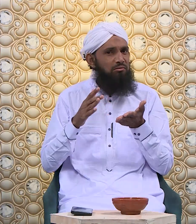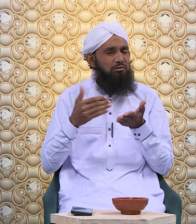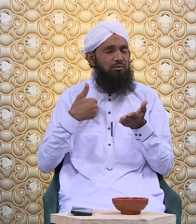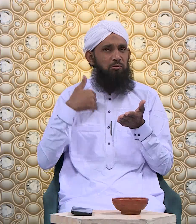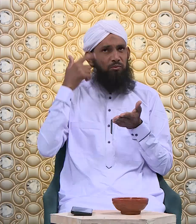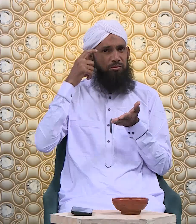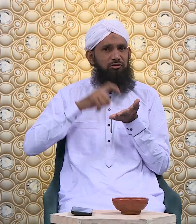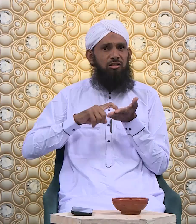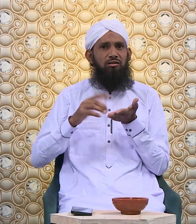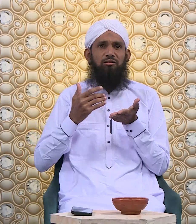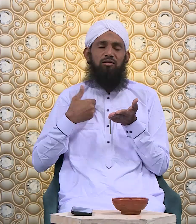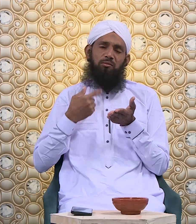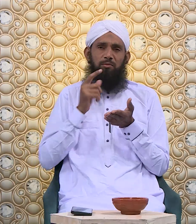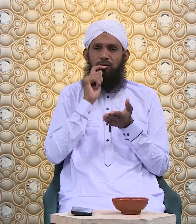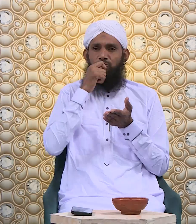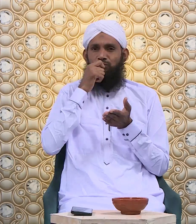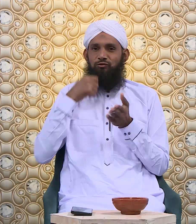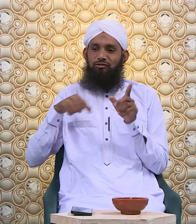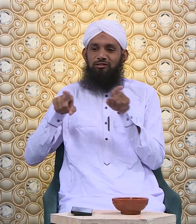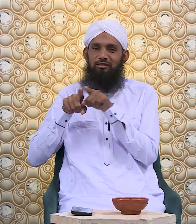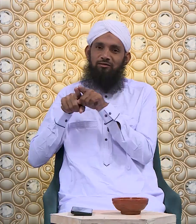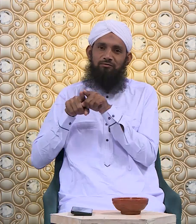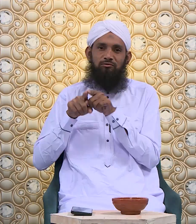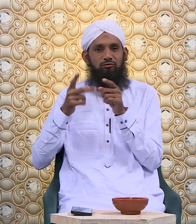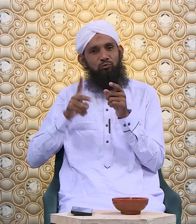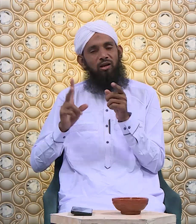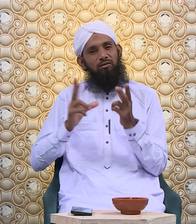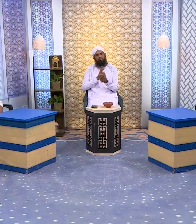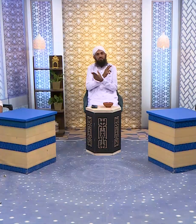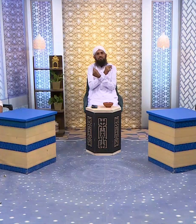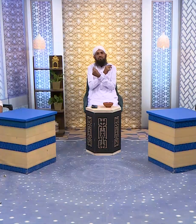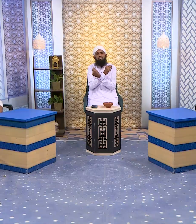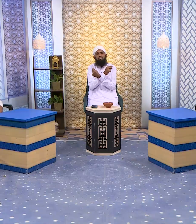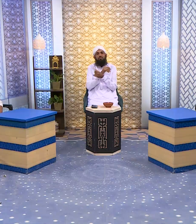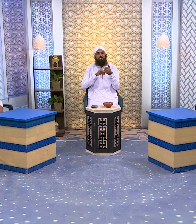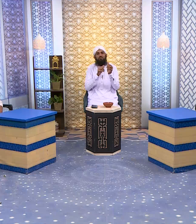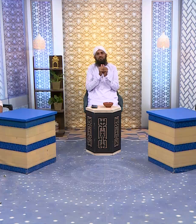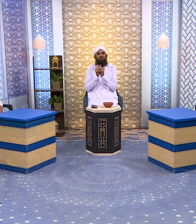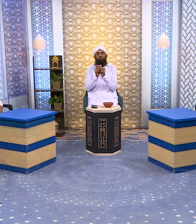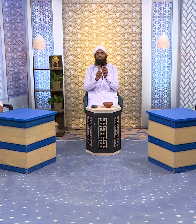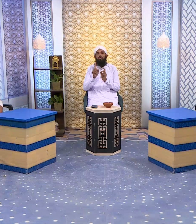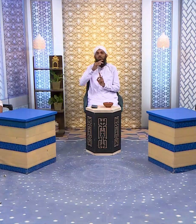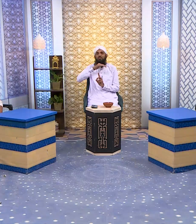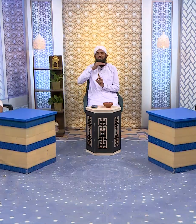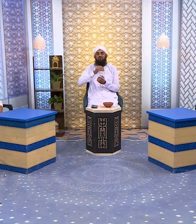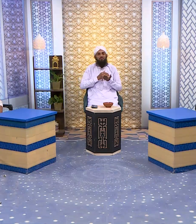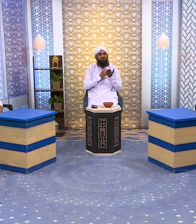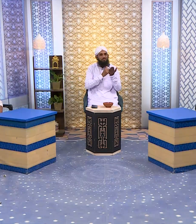اجازت ہو سکتی ہے لہٰذا میں ان کے ساتھ ہی واپس چلا گیا تو فاروق عظم رضی اللہ عنہ نے فرمایا اے میرے بیٹے